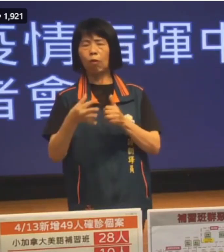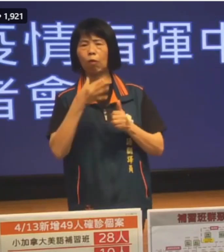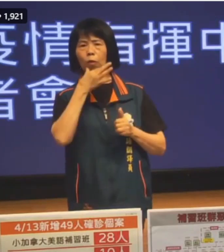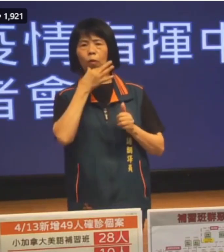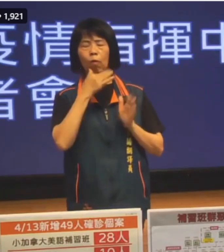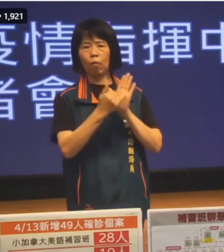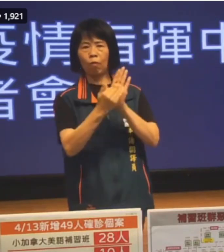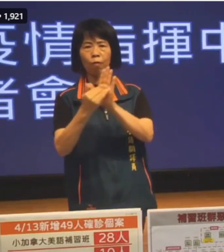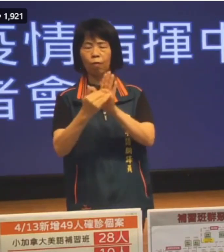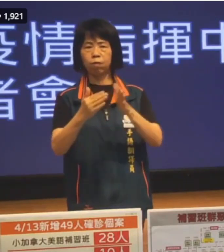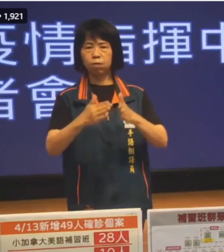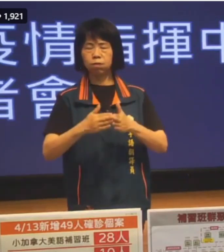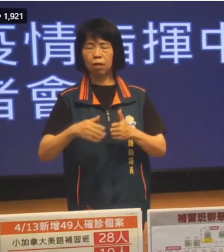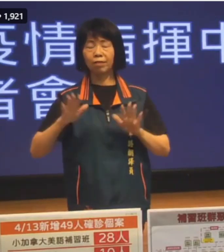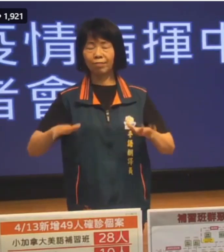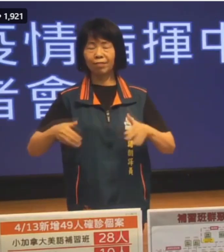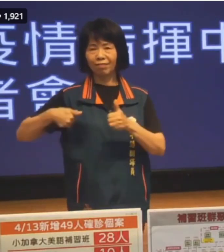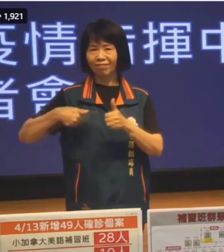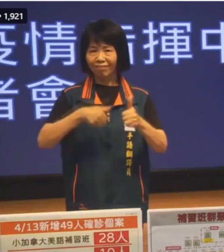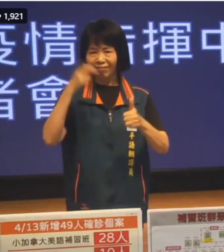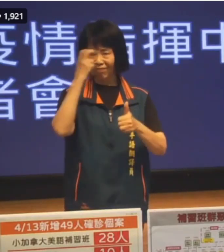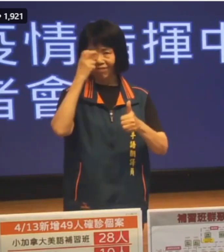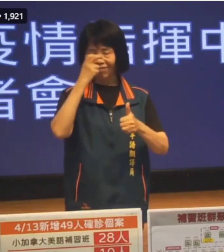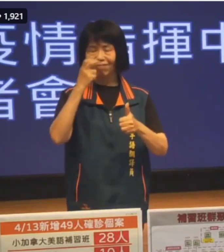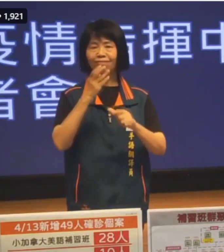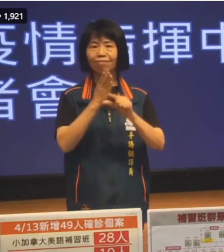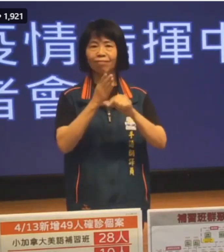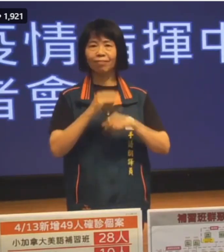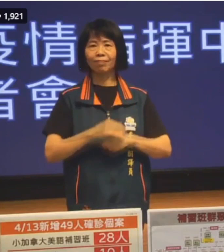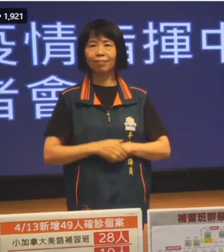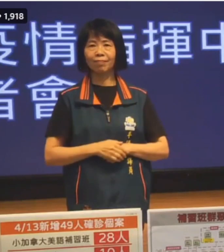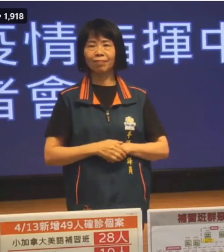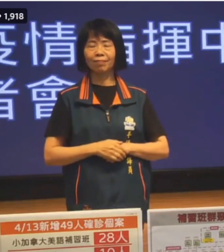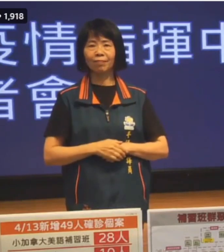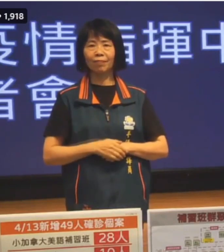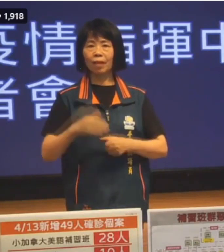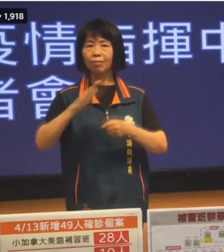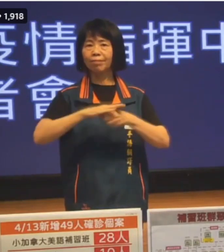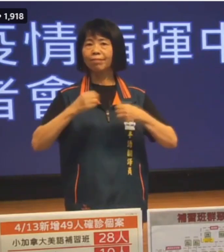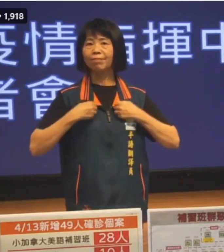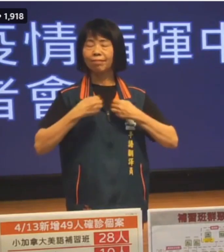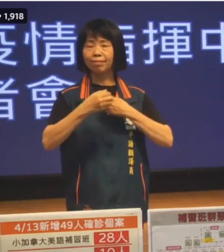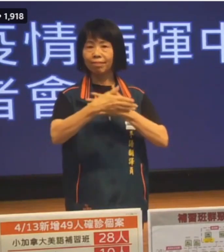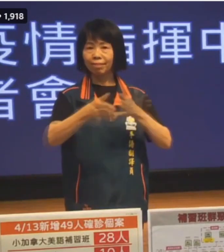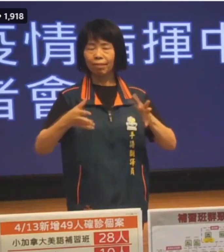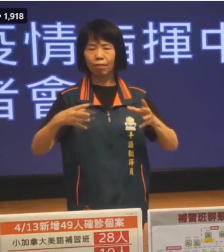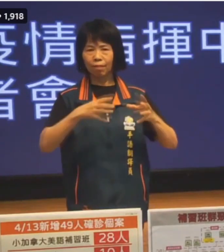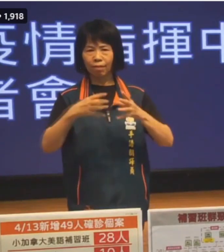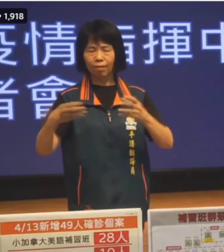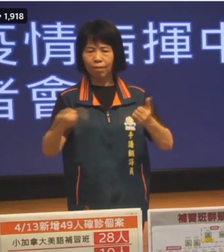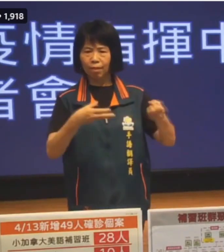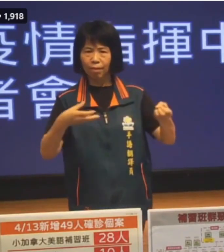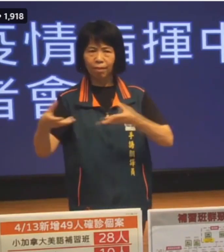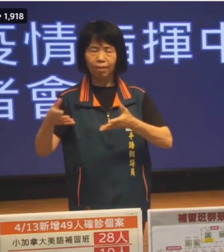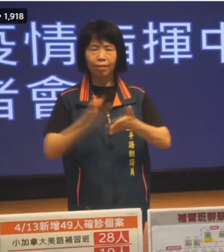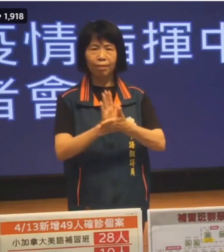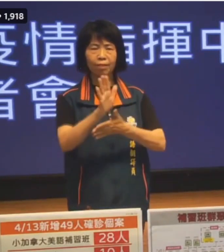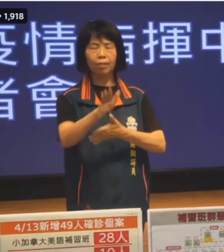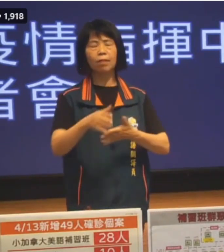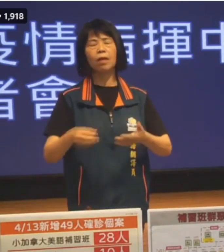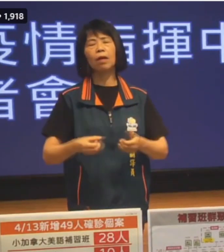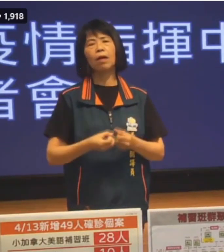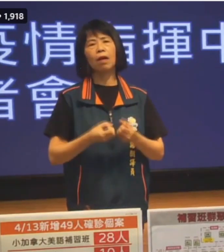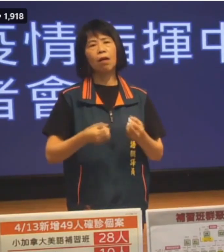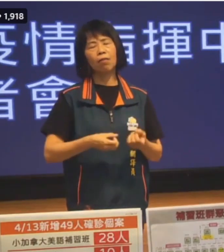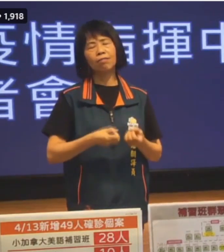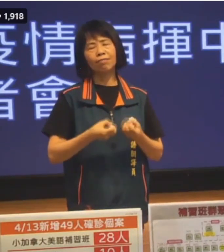是我们在继续追踪的那个部分那这是在这个补习班的群聚之后产生的一个目前的状